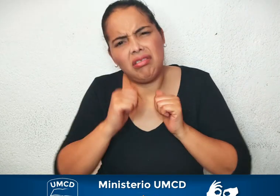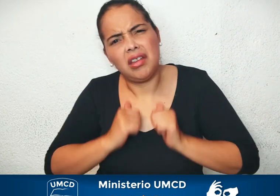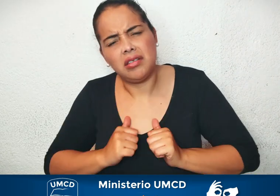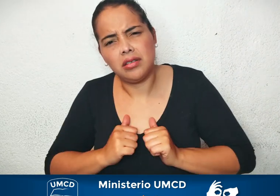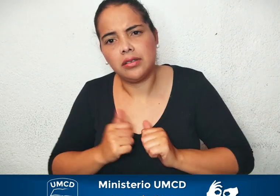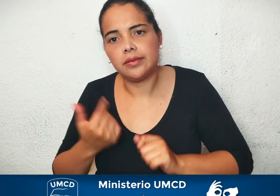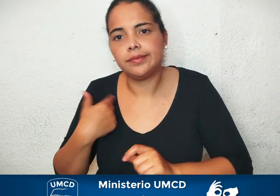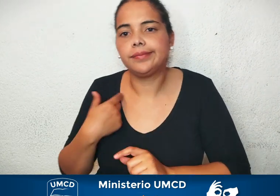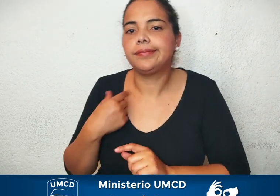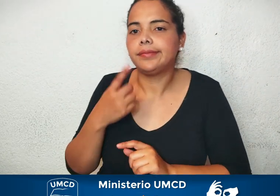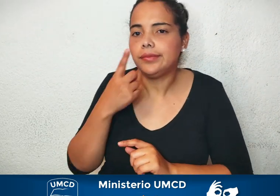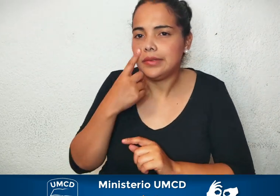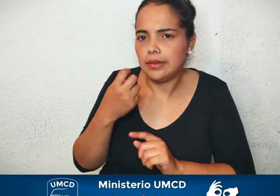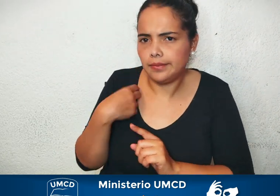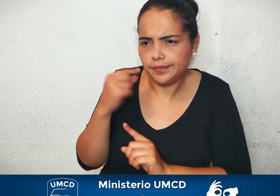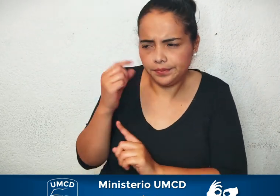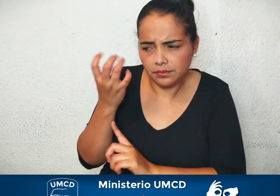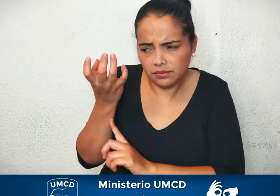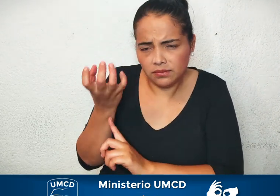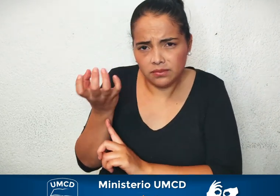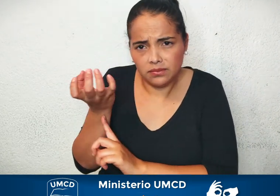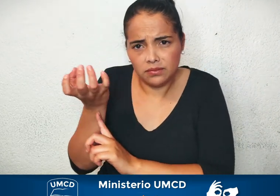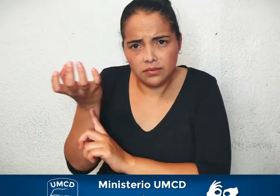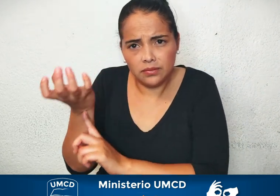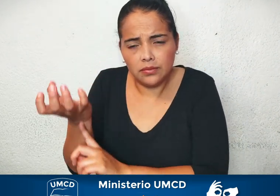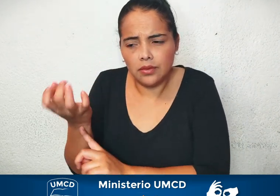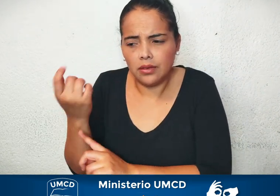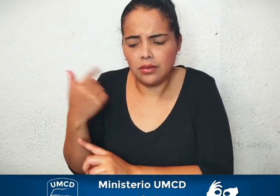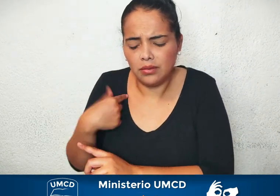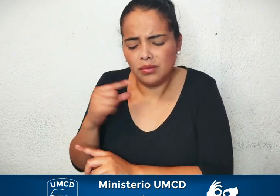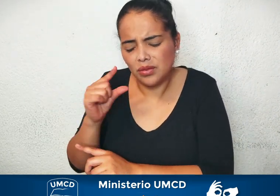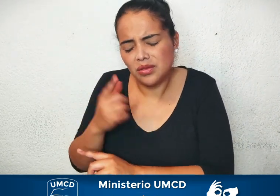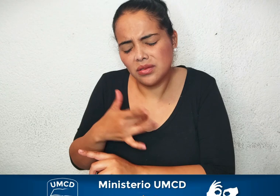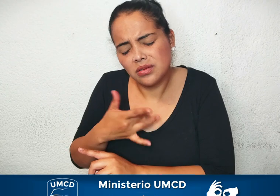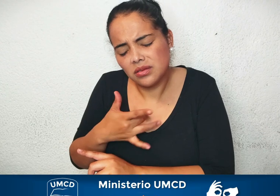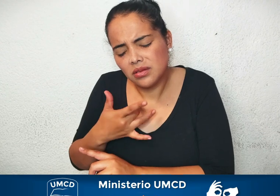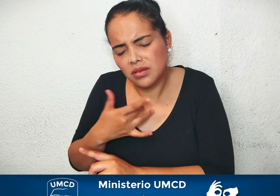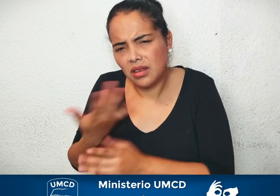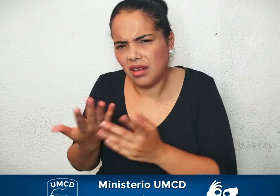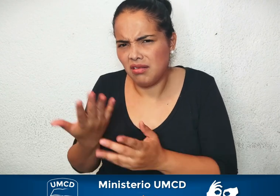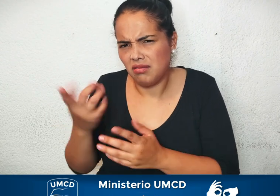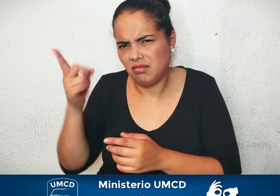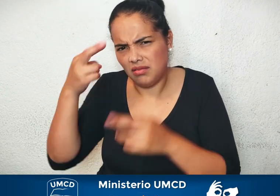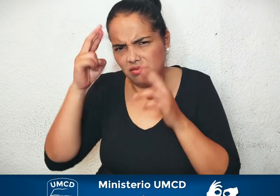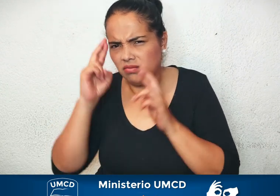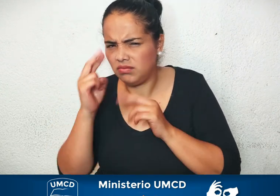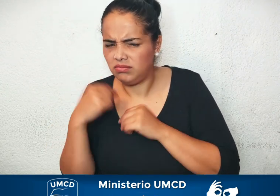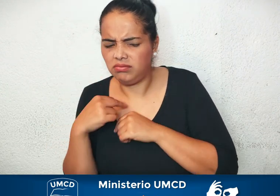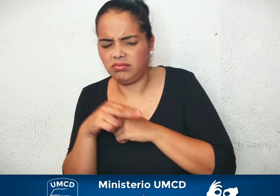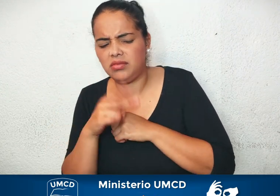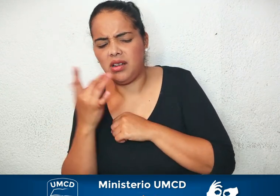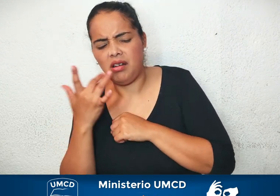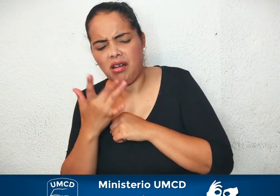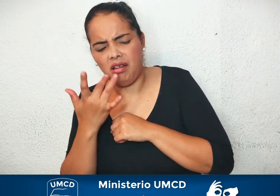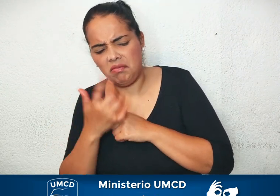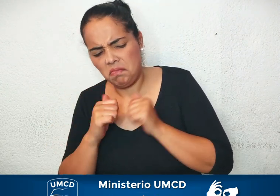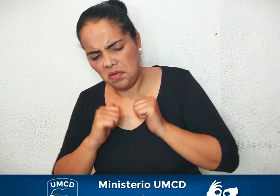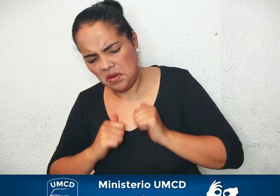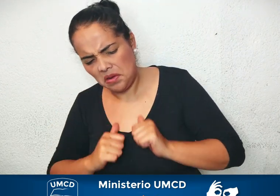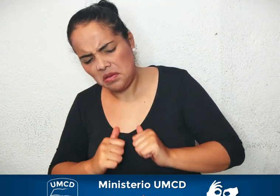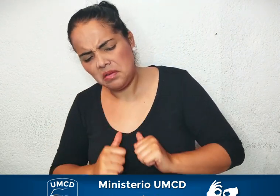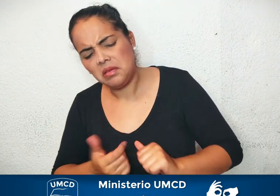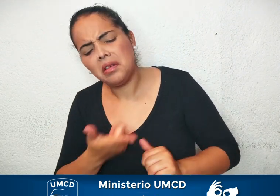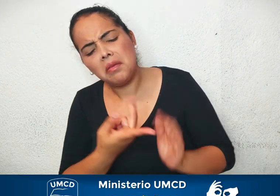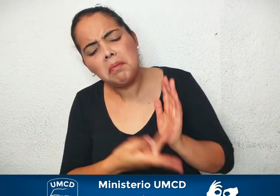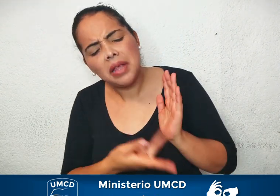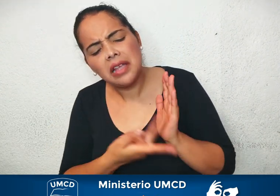le veía triste, él pudo haber sospechado de que algo estaba aconteciendo, algo en contra de él, alguna traición, algo malo.